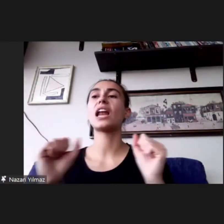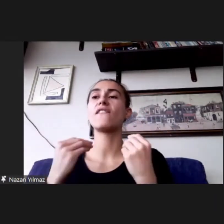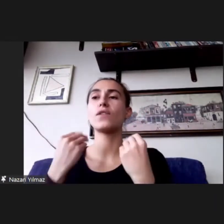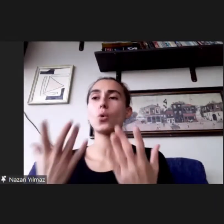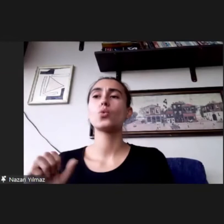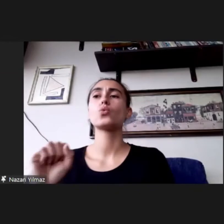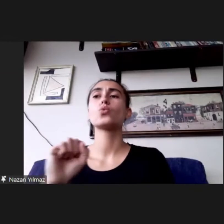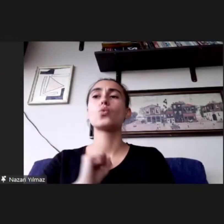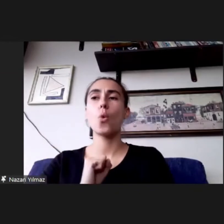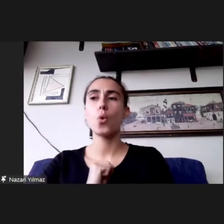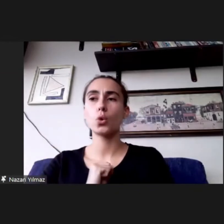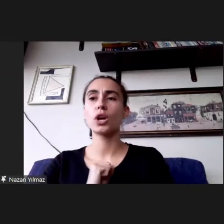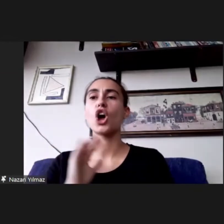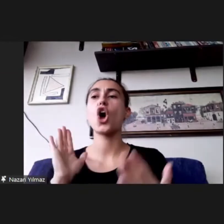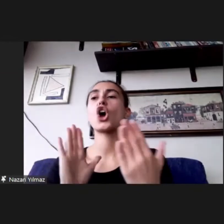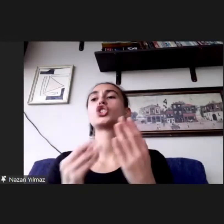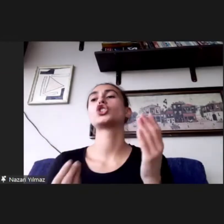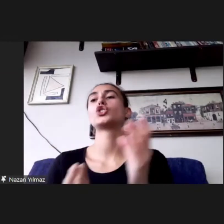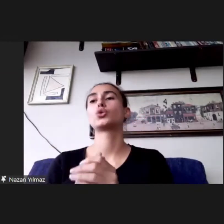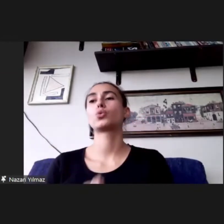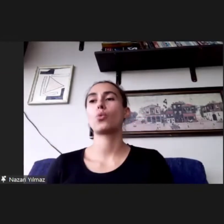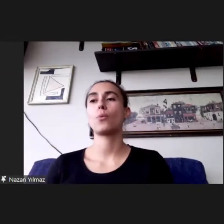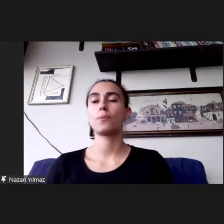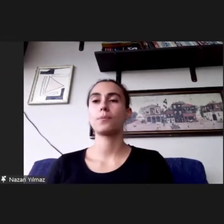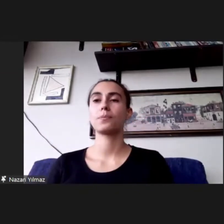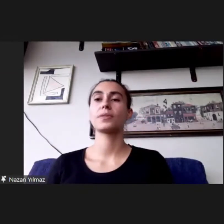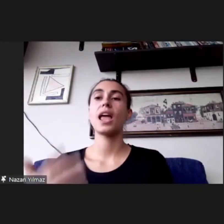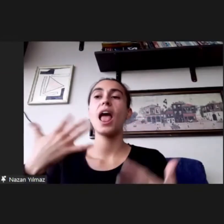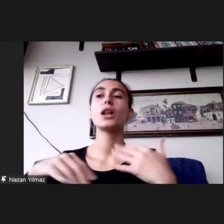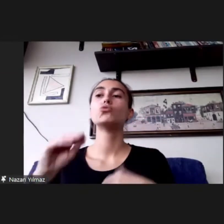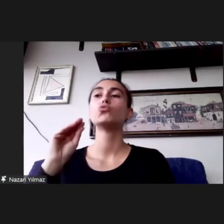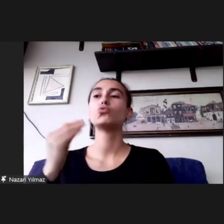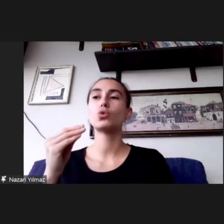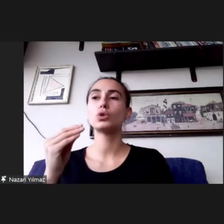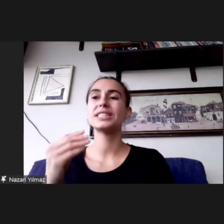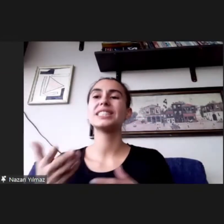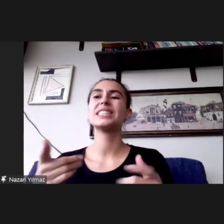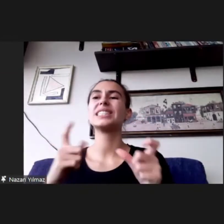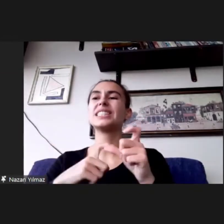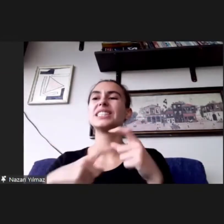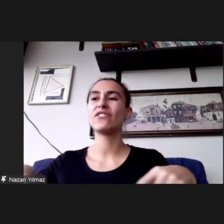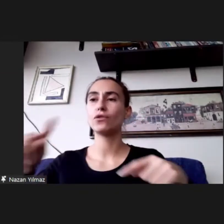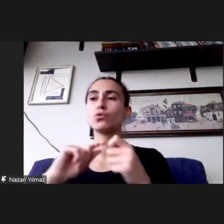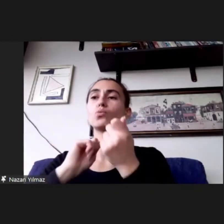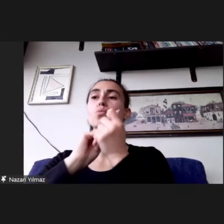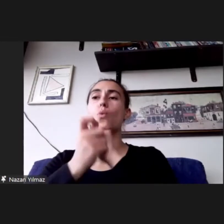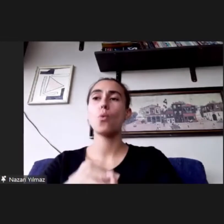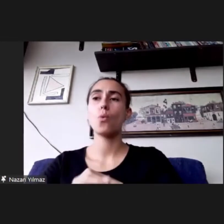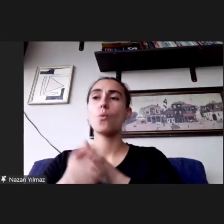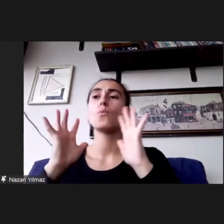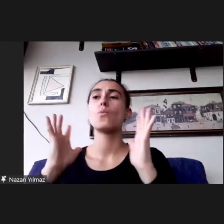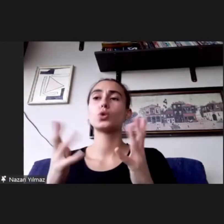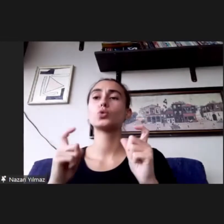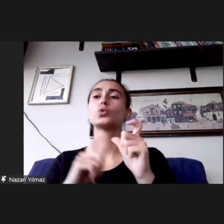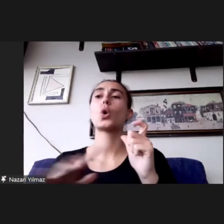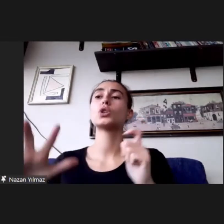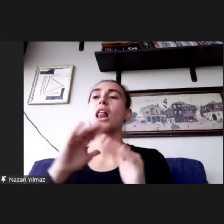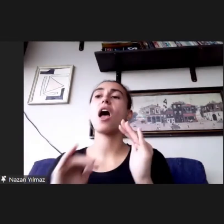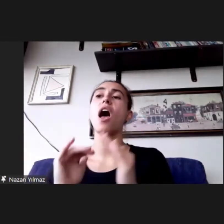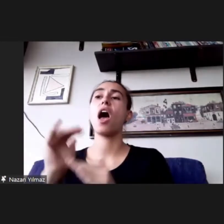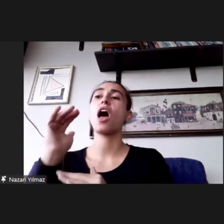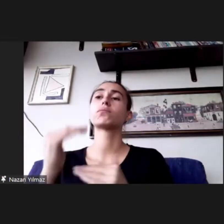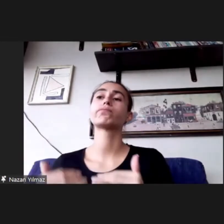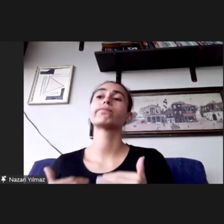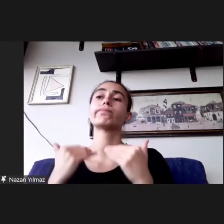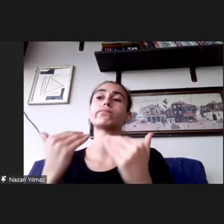korkusu karşımıza çıktı. Engelli çocuğun sınıfın düzenini bozabileceği, derslerin ve sosyal hayatın işleyişini